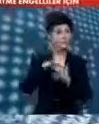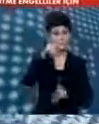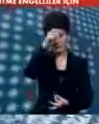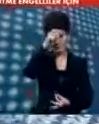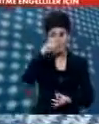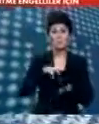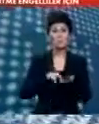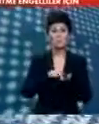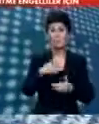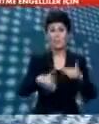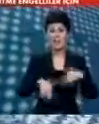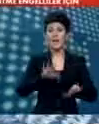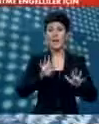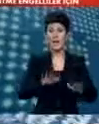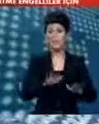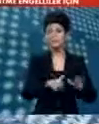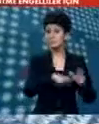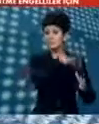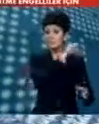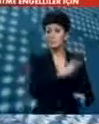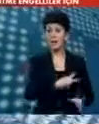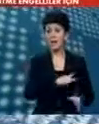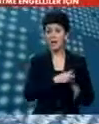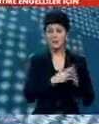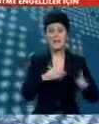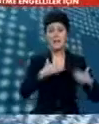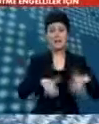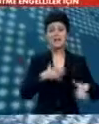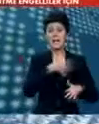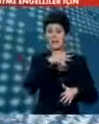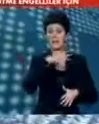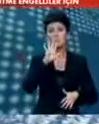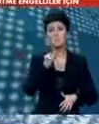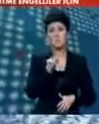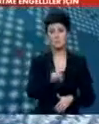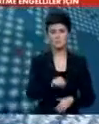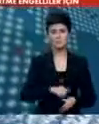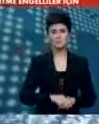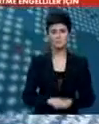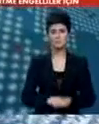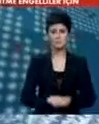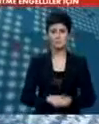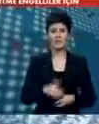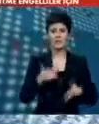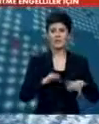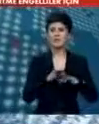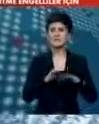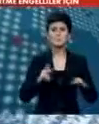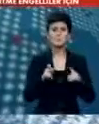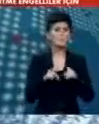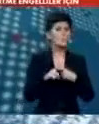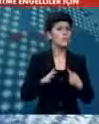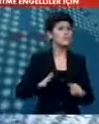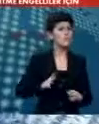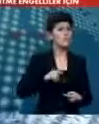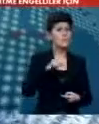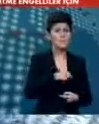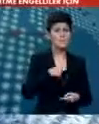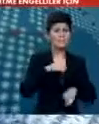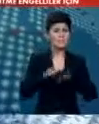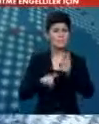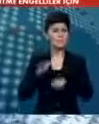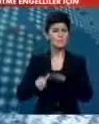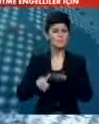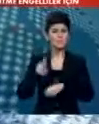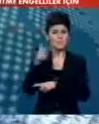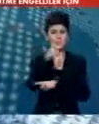yürüme engelli. Ancak Olesya ile yaşadığı aşk engel tanımıyor. Engelsiz otel projesi vardı. Orada benim tanıtım